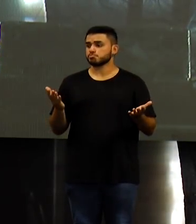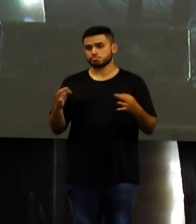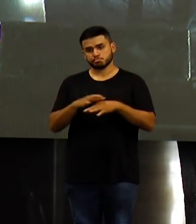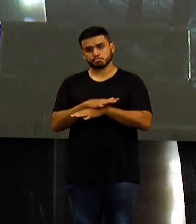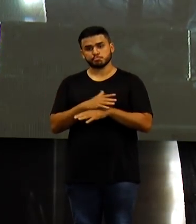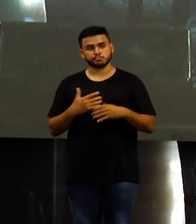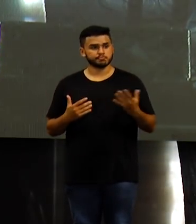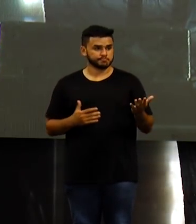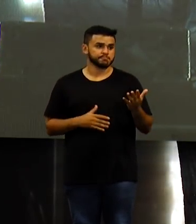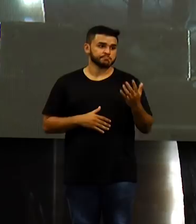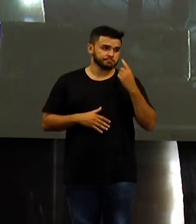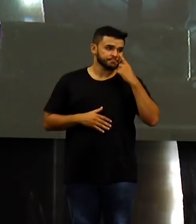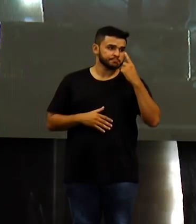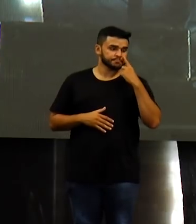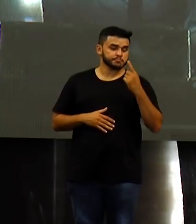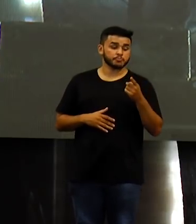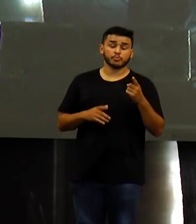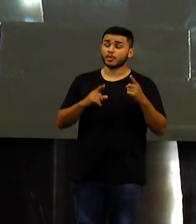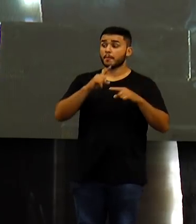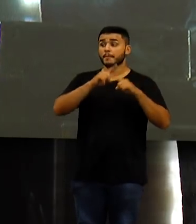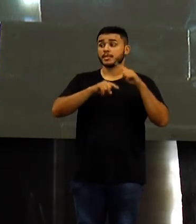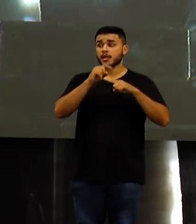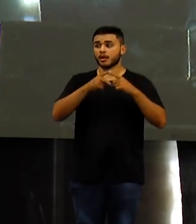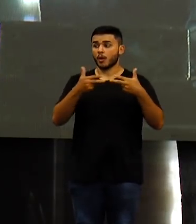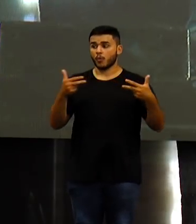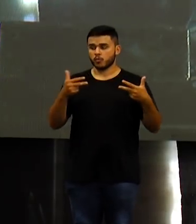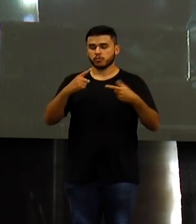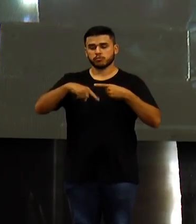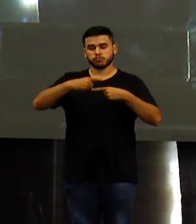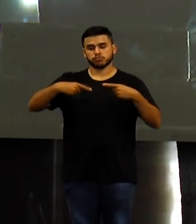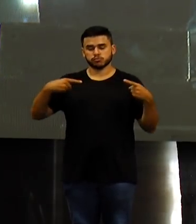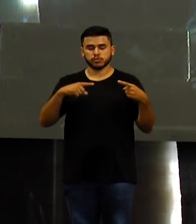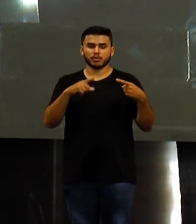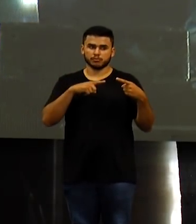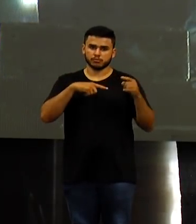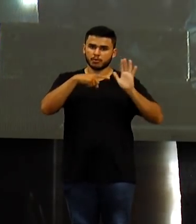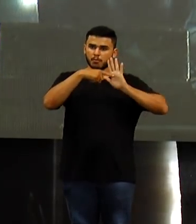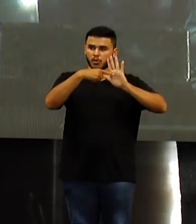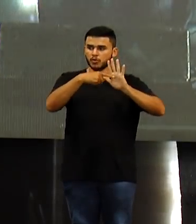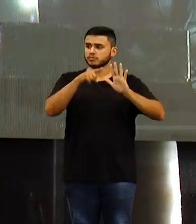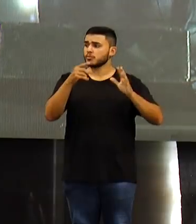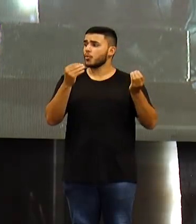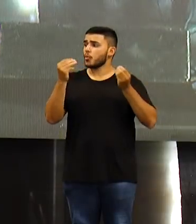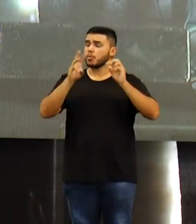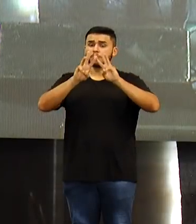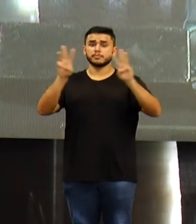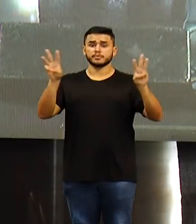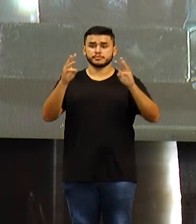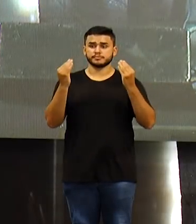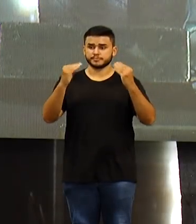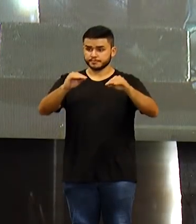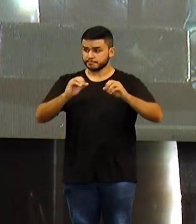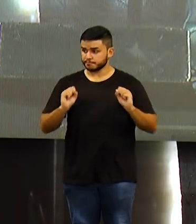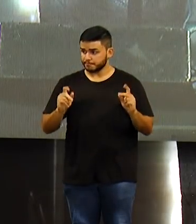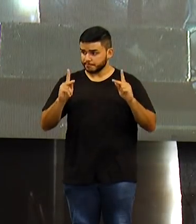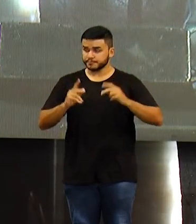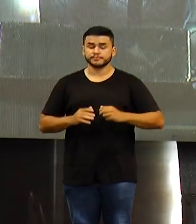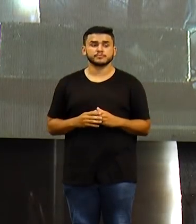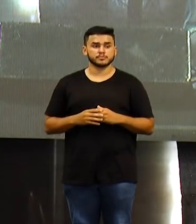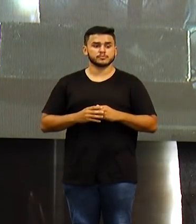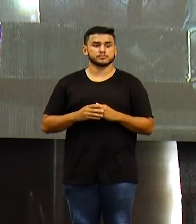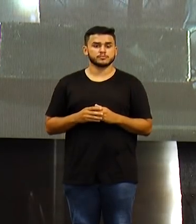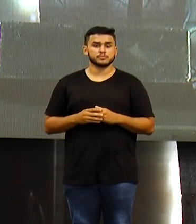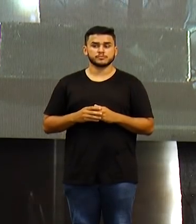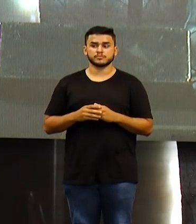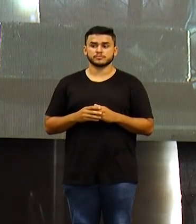aqui. O primeiro material e esse já estarão disponíveis. O Fábio depois vai dizer para vocês como é que ele vai disponibilizar isso para vocês, ok?